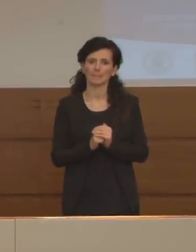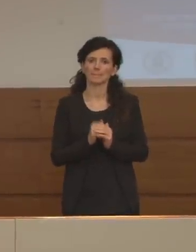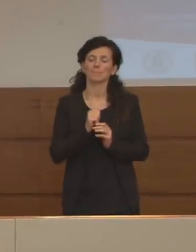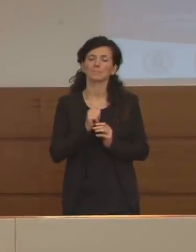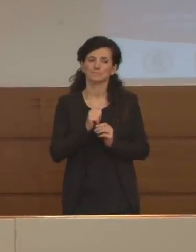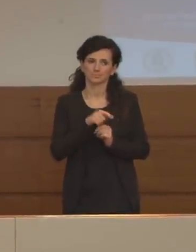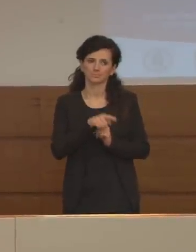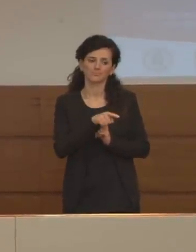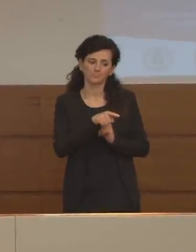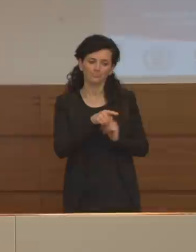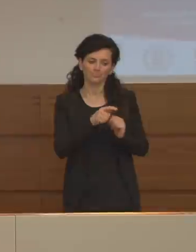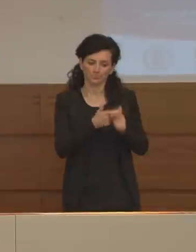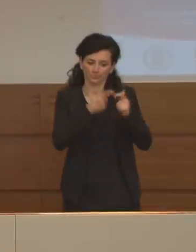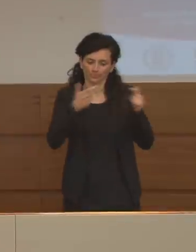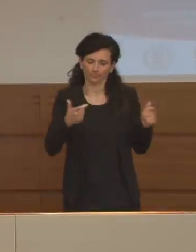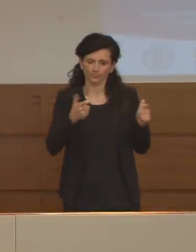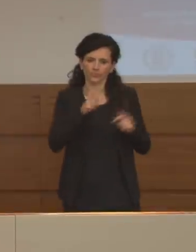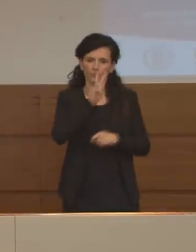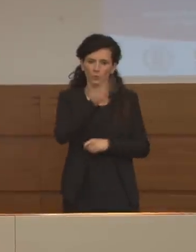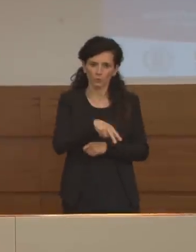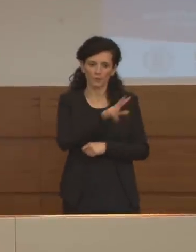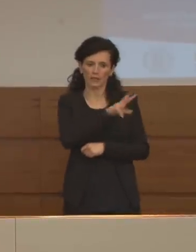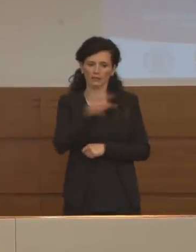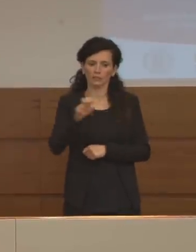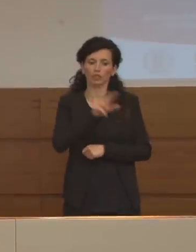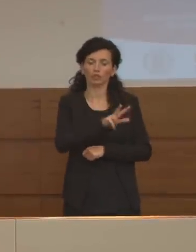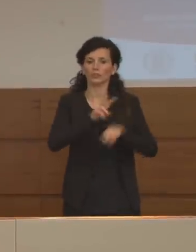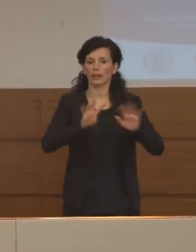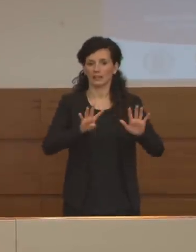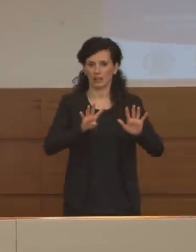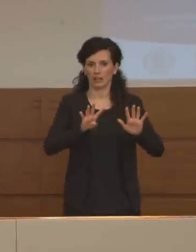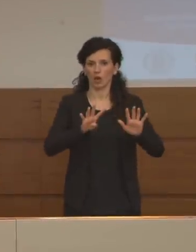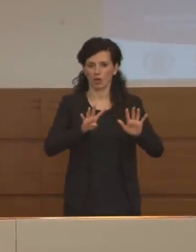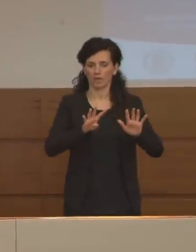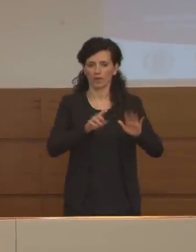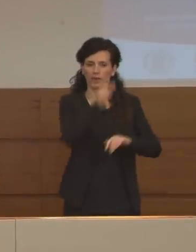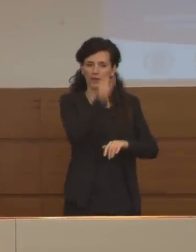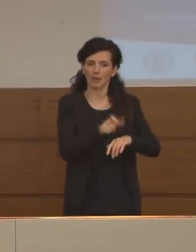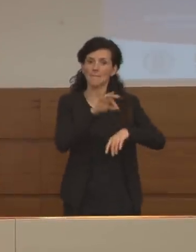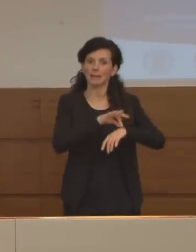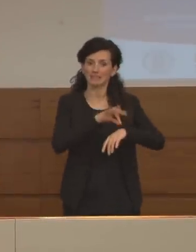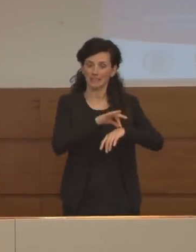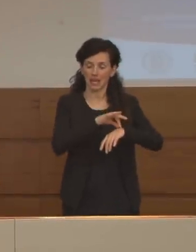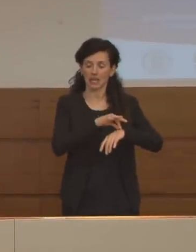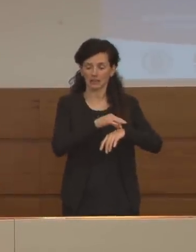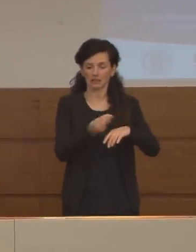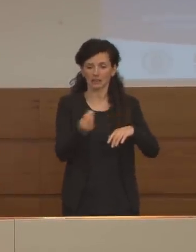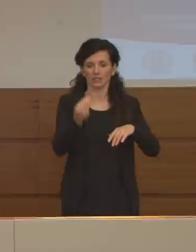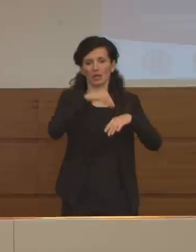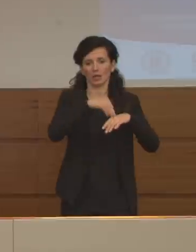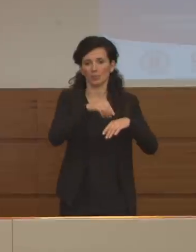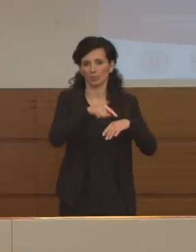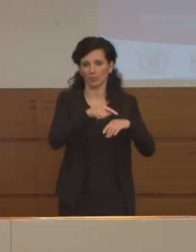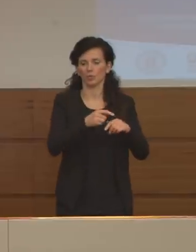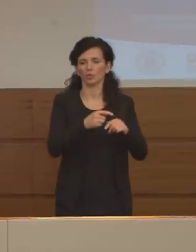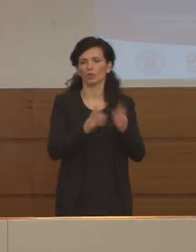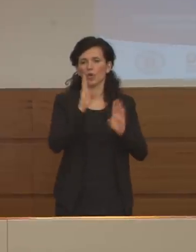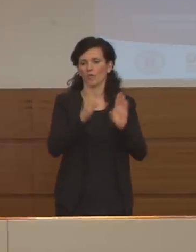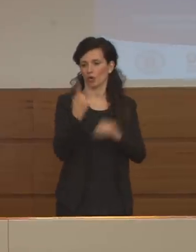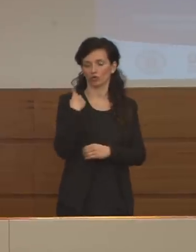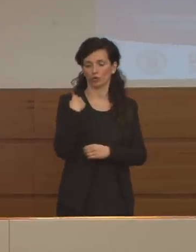di 2.339 pazienti in più rispetto a ieri di questi